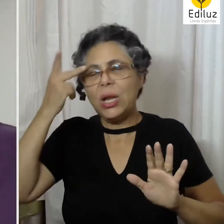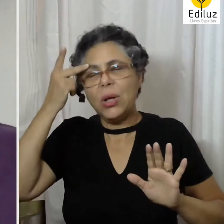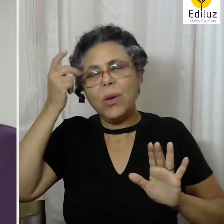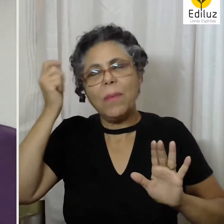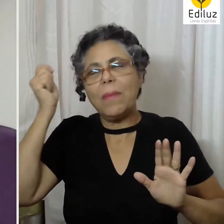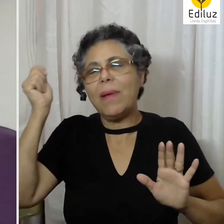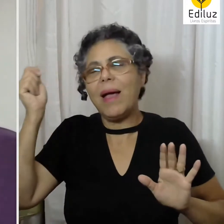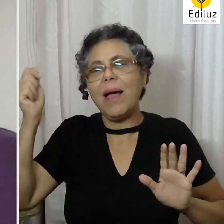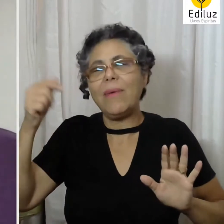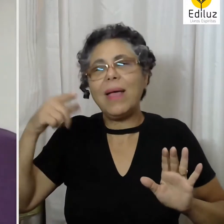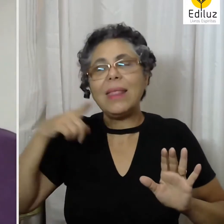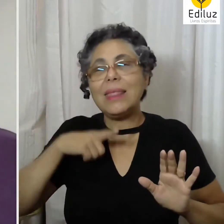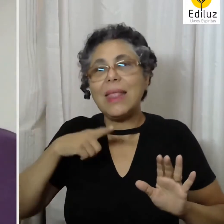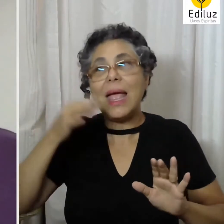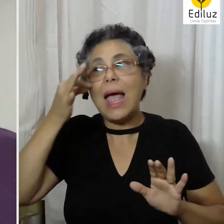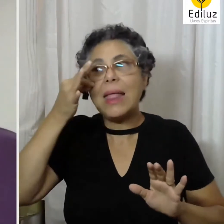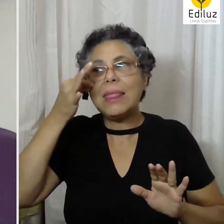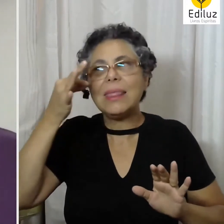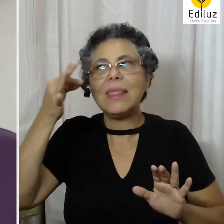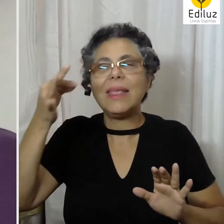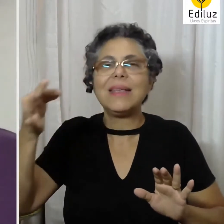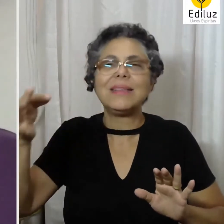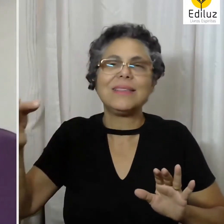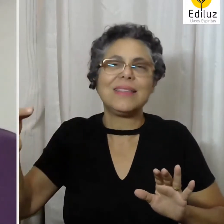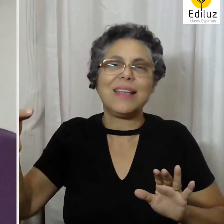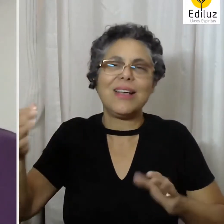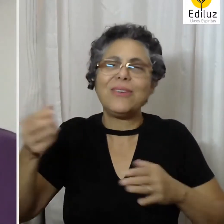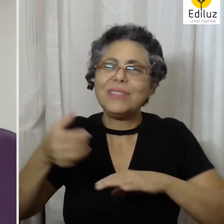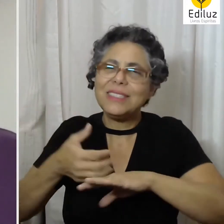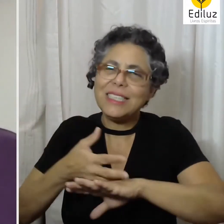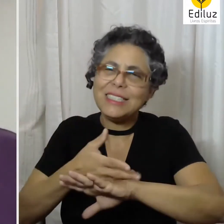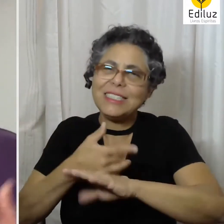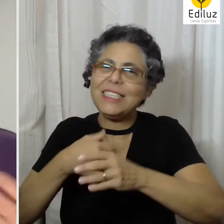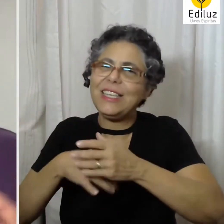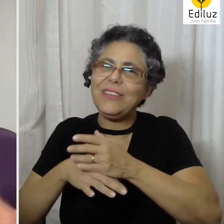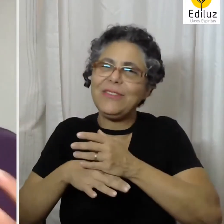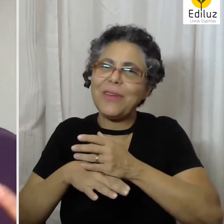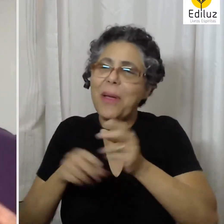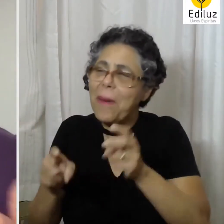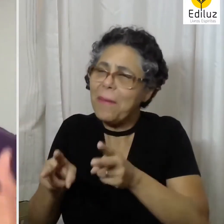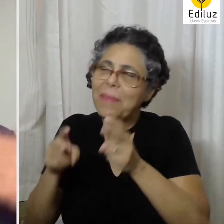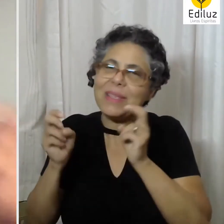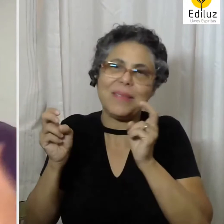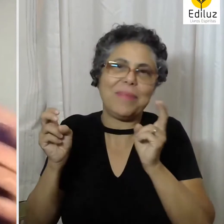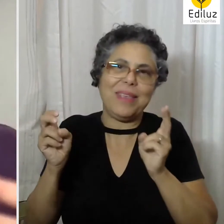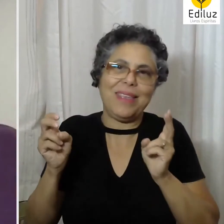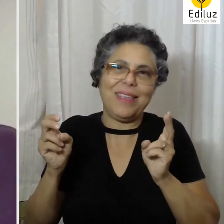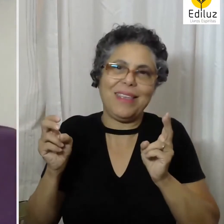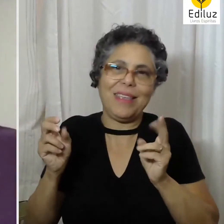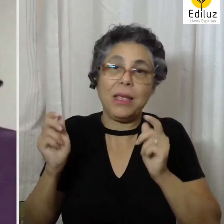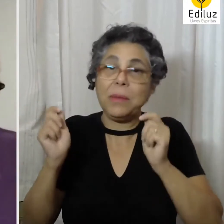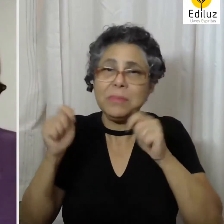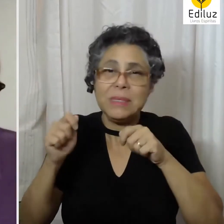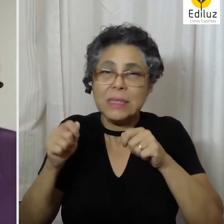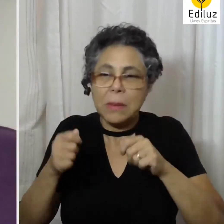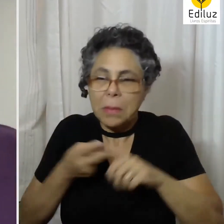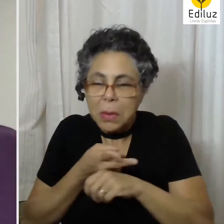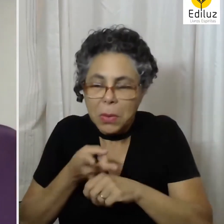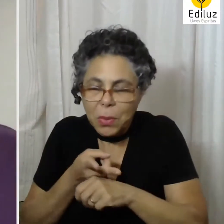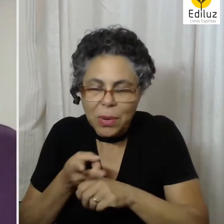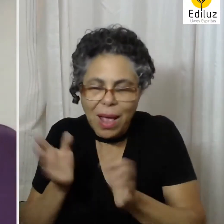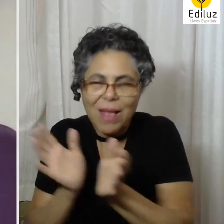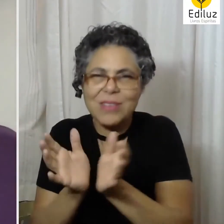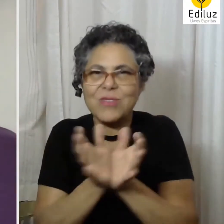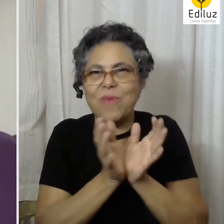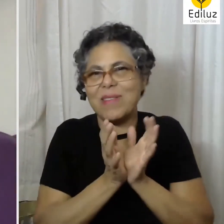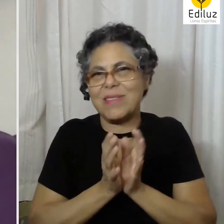atento, é estar atento, sensível. E não precisamos nem procurar pela